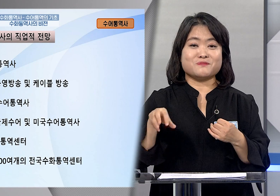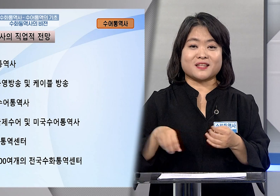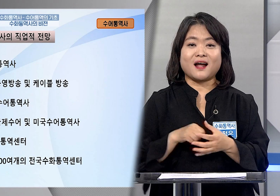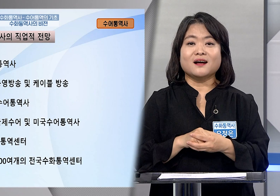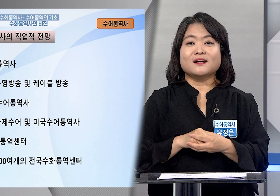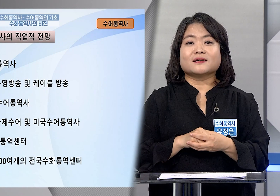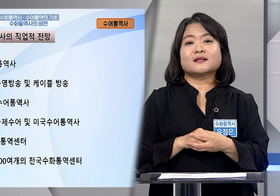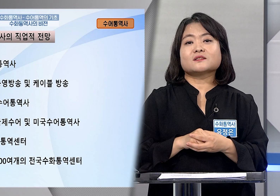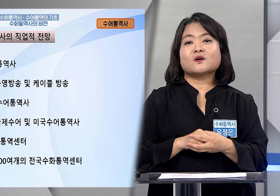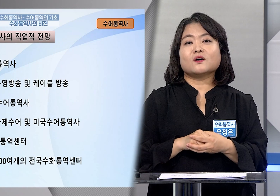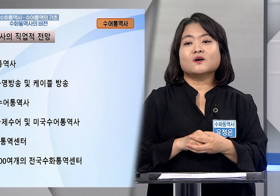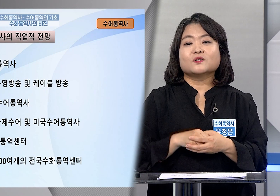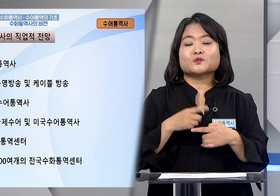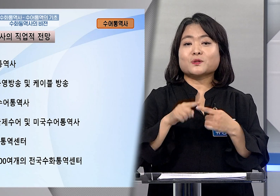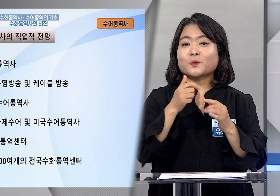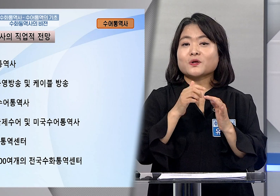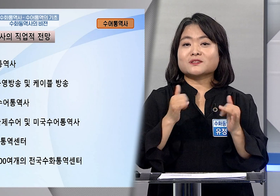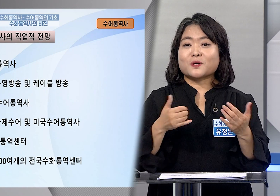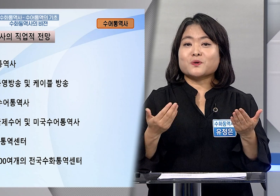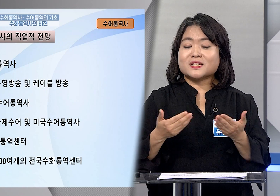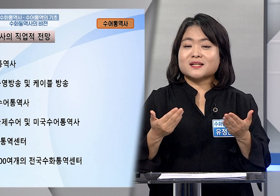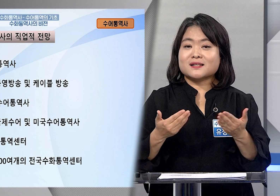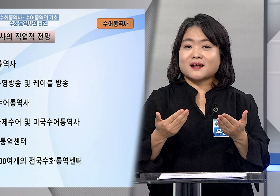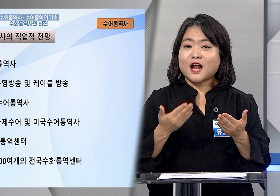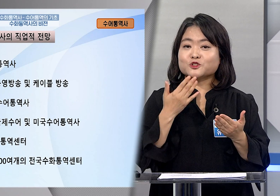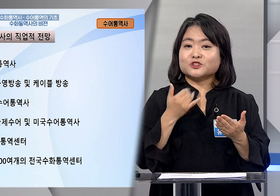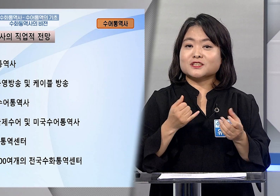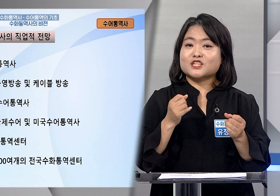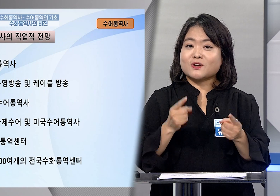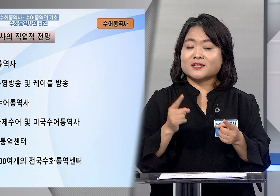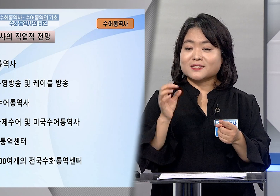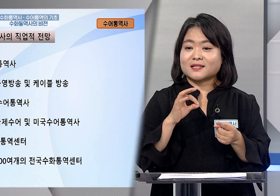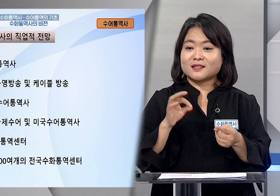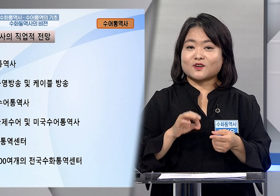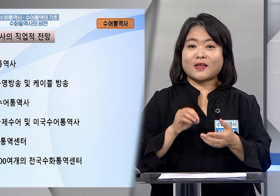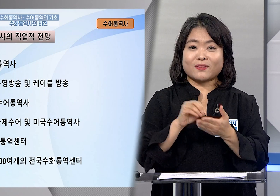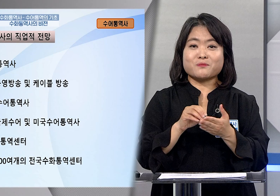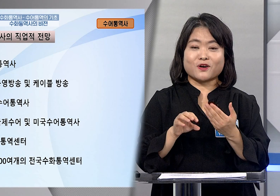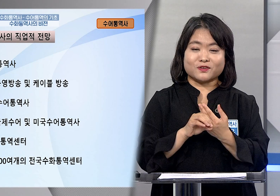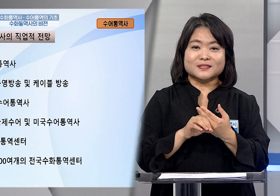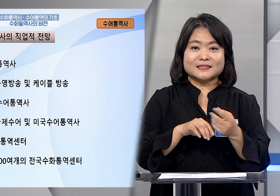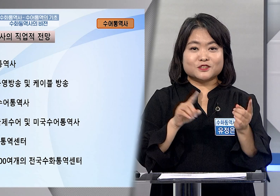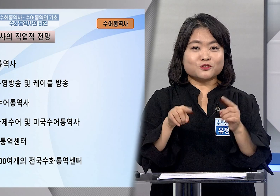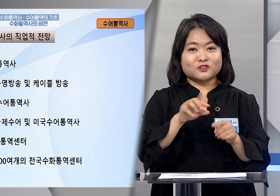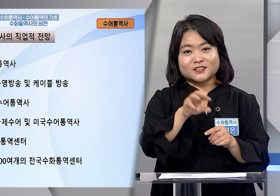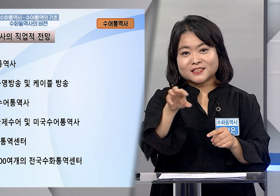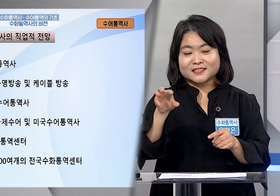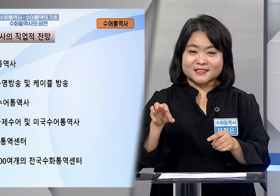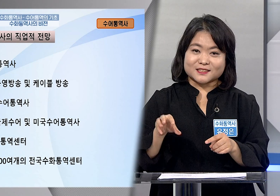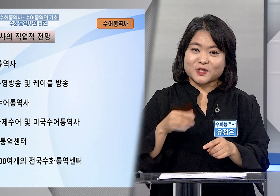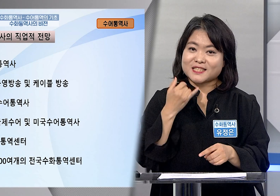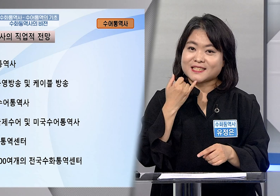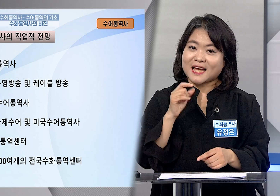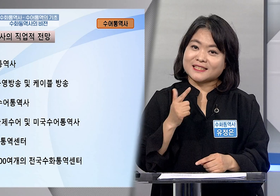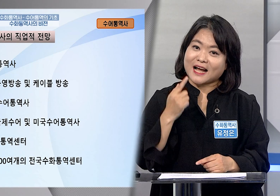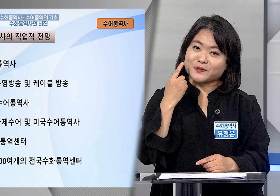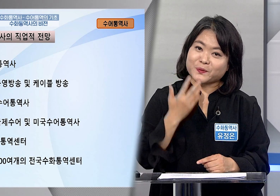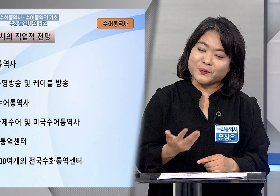곳입니다. 그래서 수화통역사로 일할 수 있는 기회를 찾아서 간다면 전국 어디든 괜찮지 않을까요?